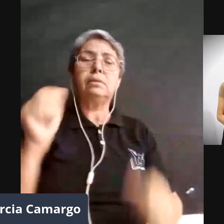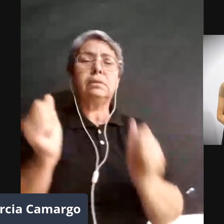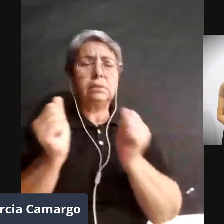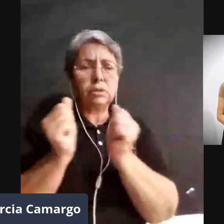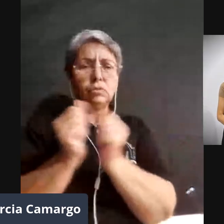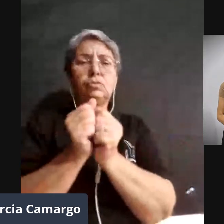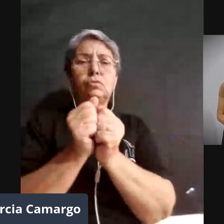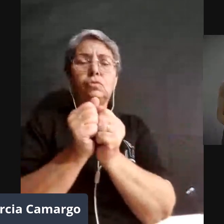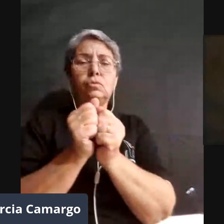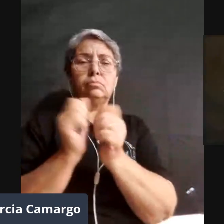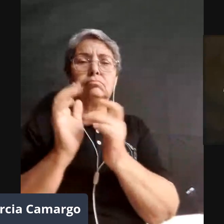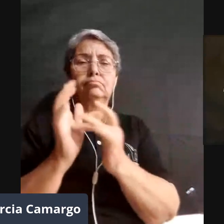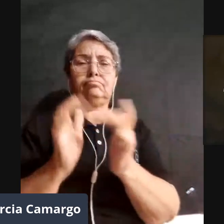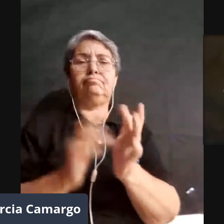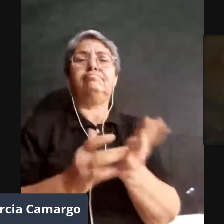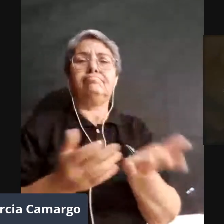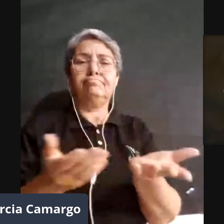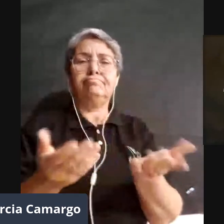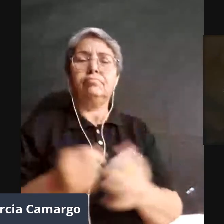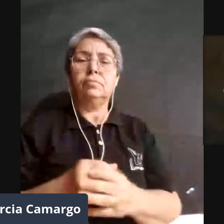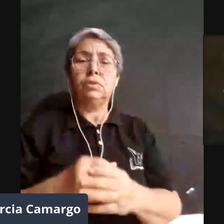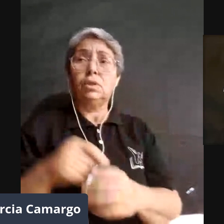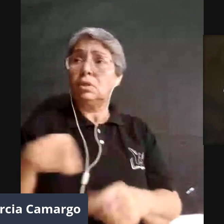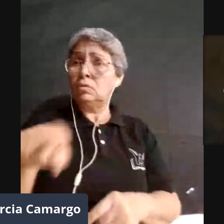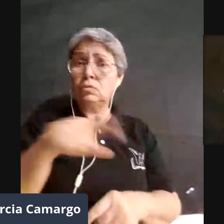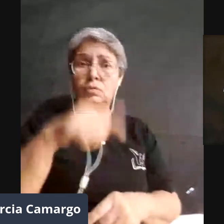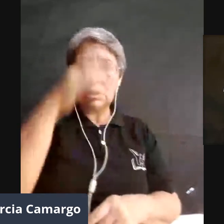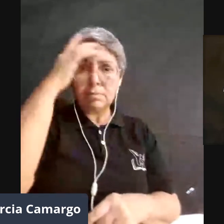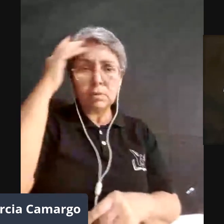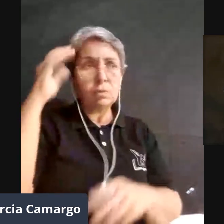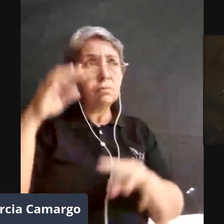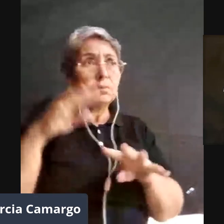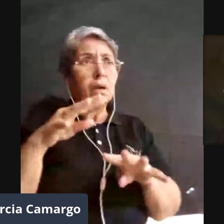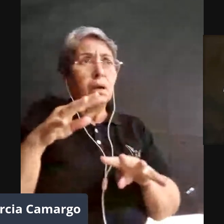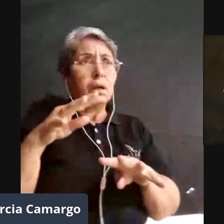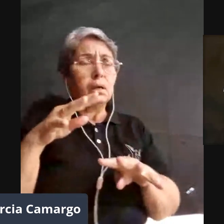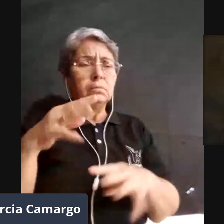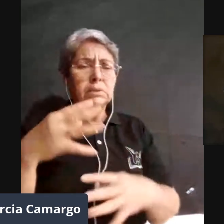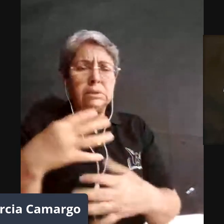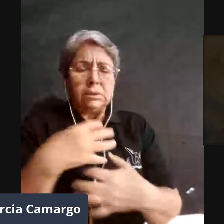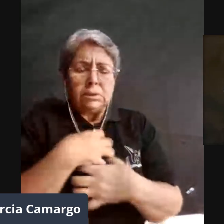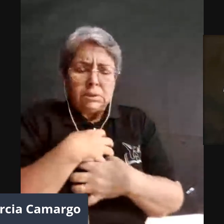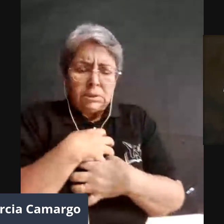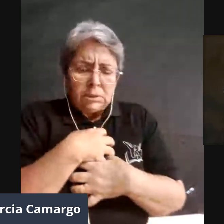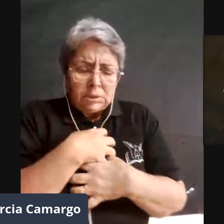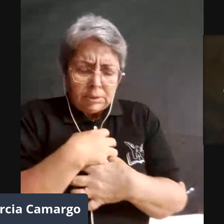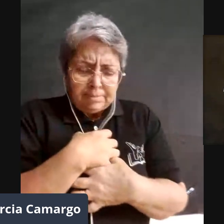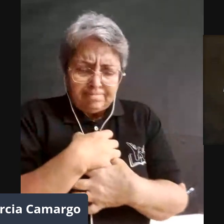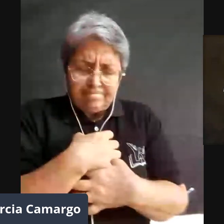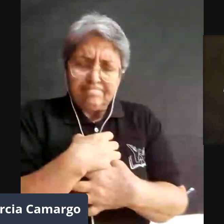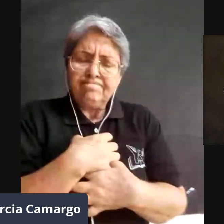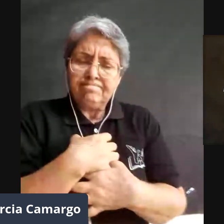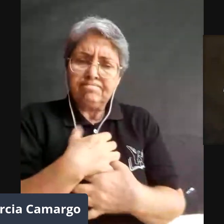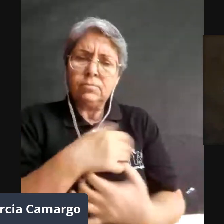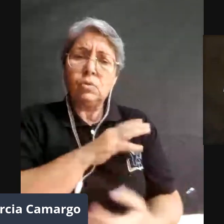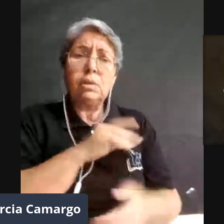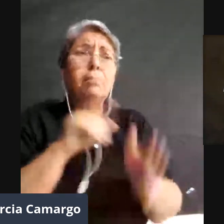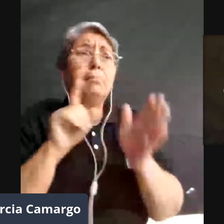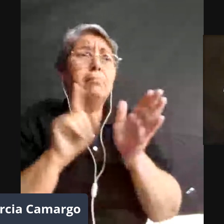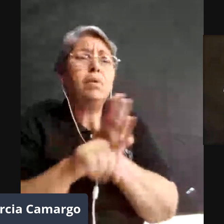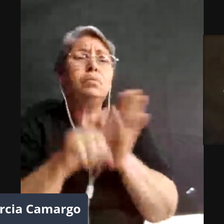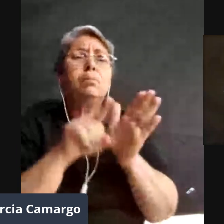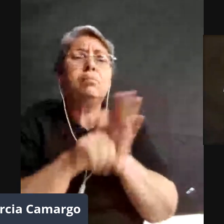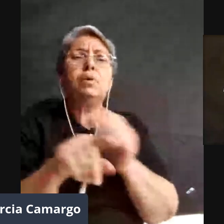seguinte: ouvindo eles estas coisas, compungiu-se-lhes o coração e perguntaram a Pedro e aos